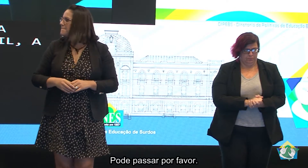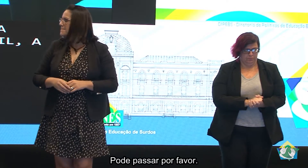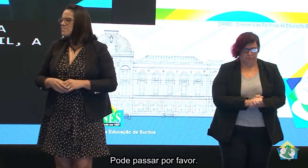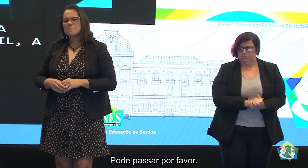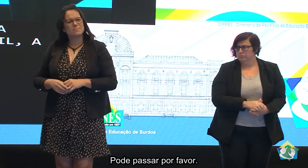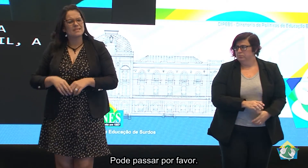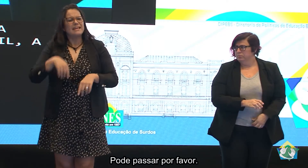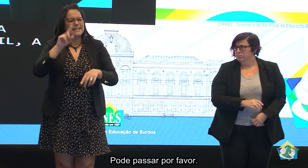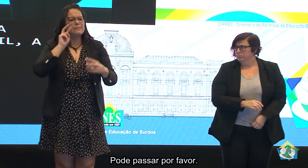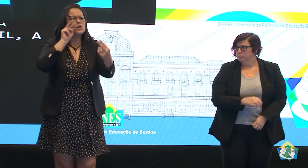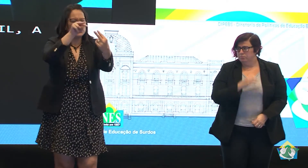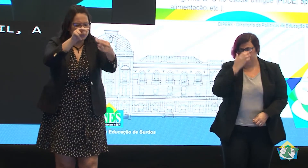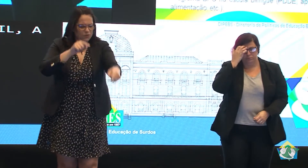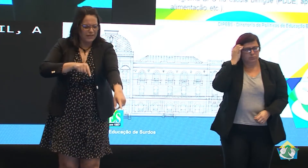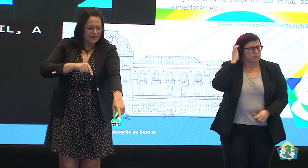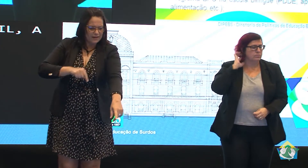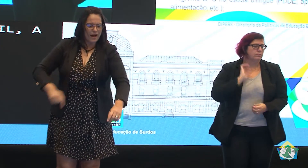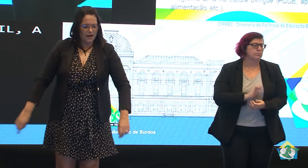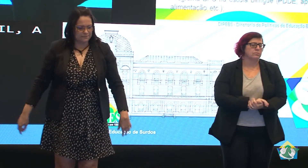Pode passar, por favor?